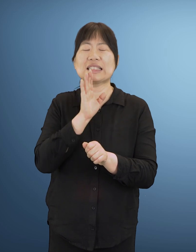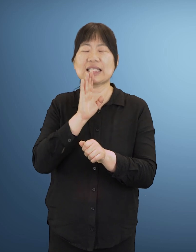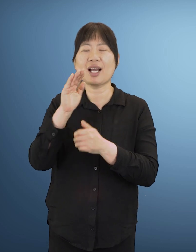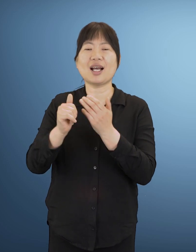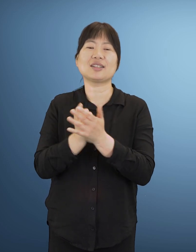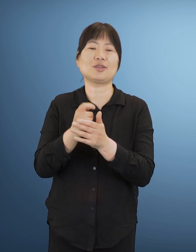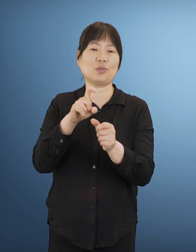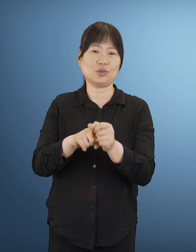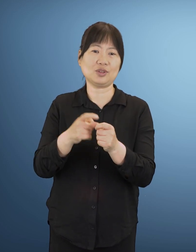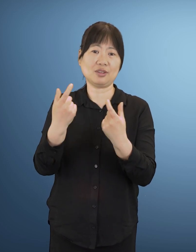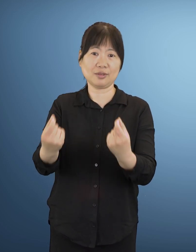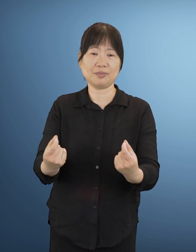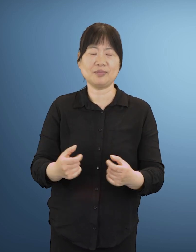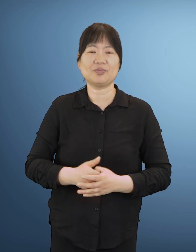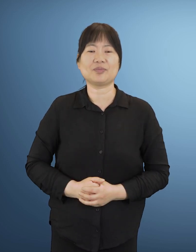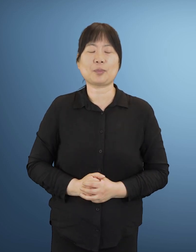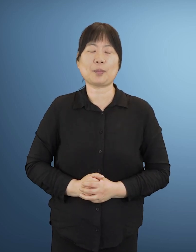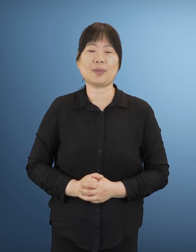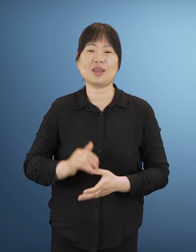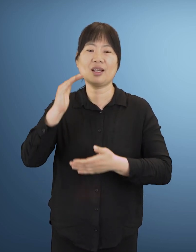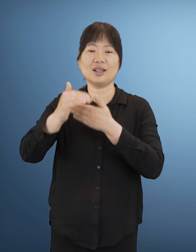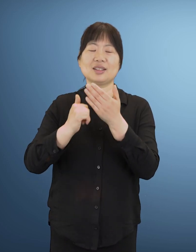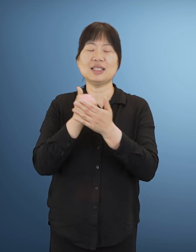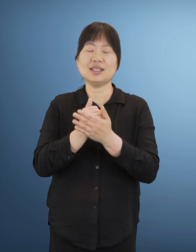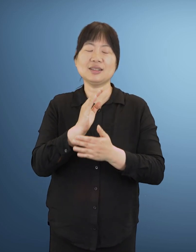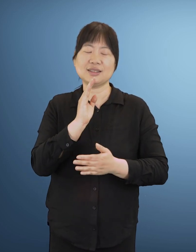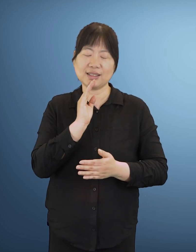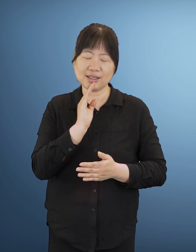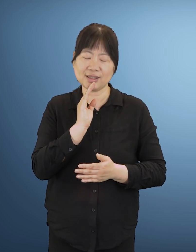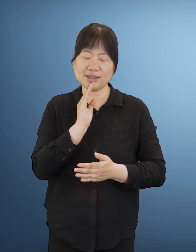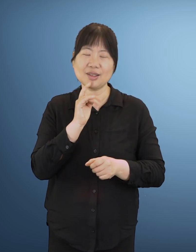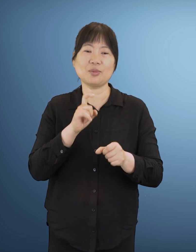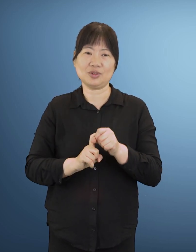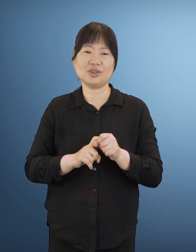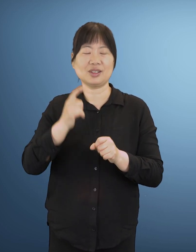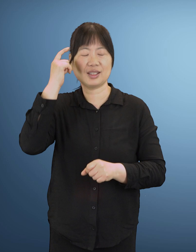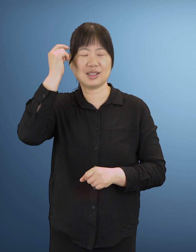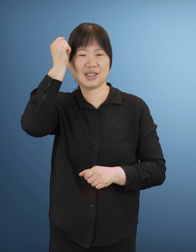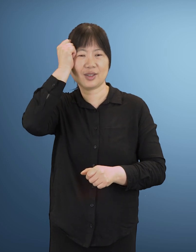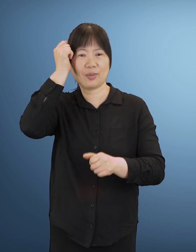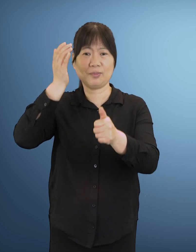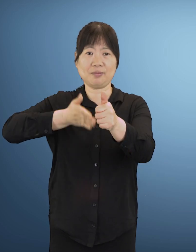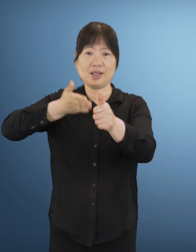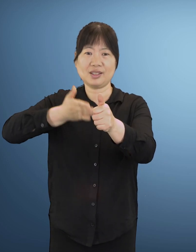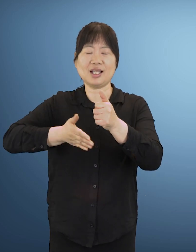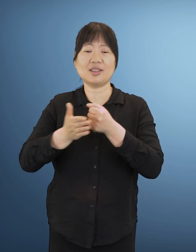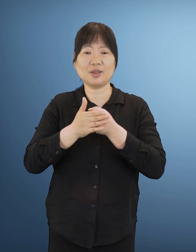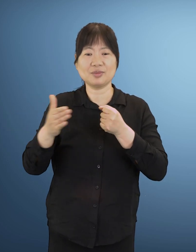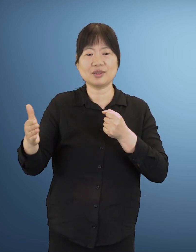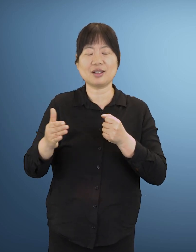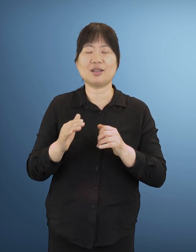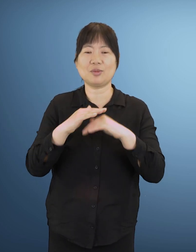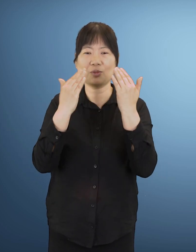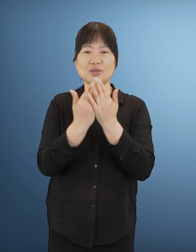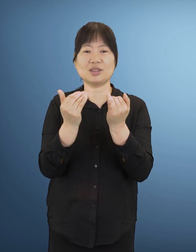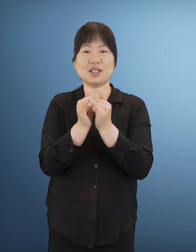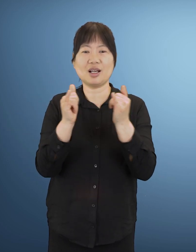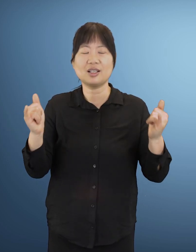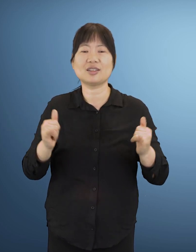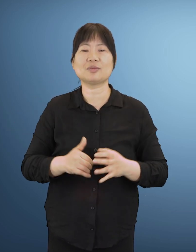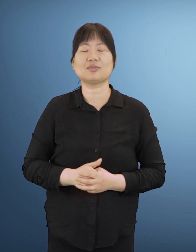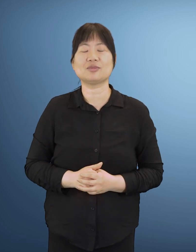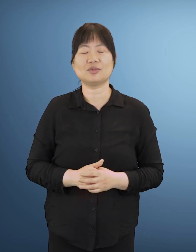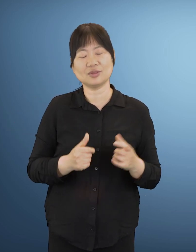믿습니까? 그것이 하나님의 참된 의도입니다. 그래서 인류는